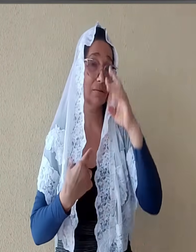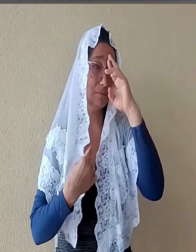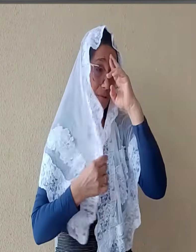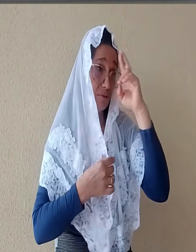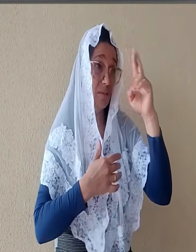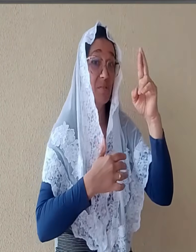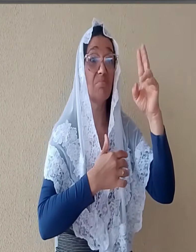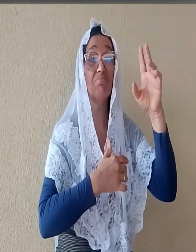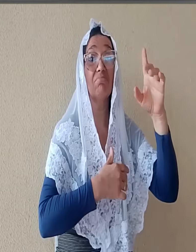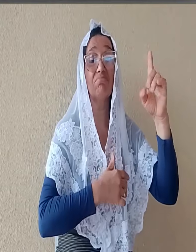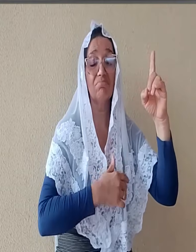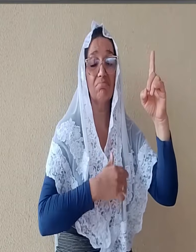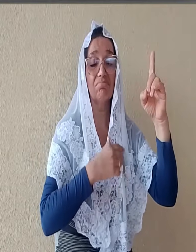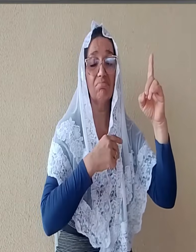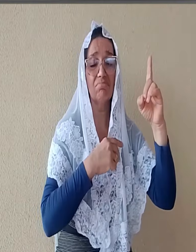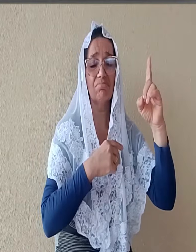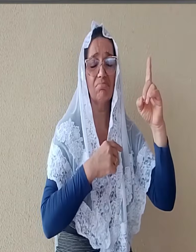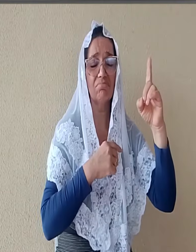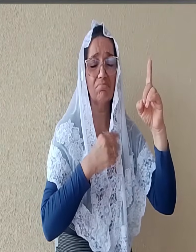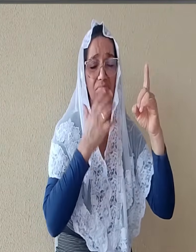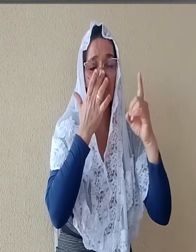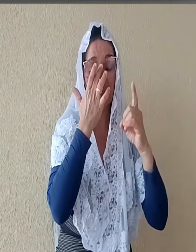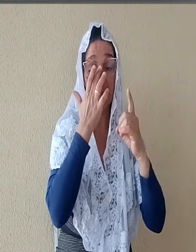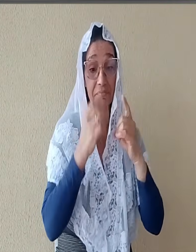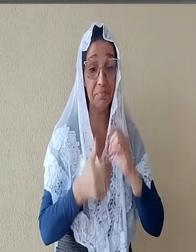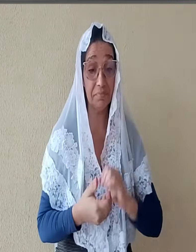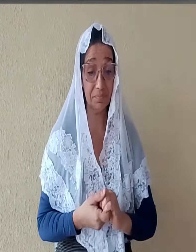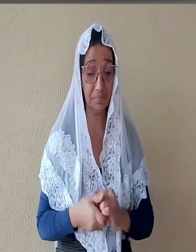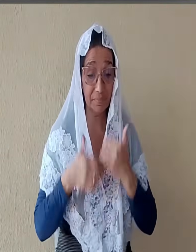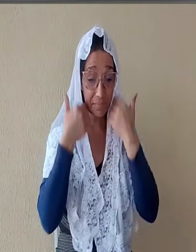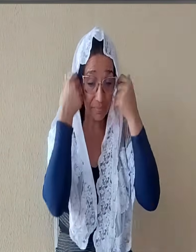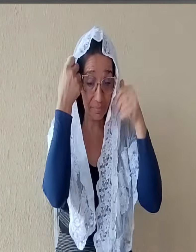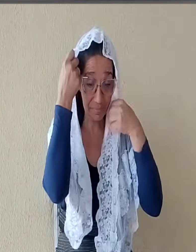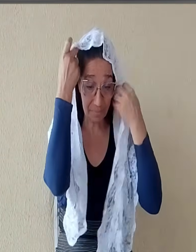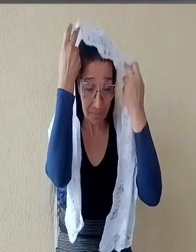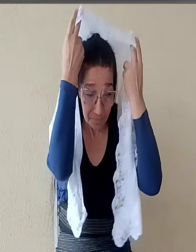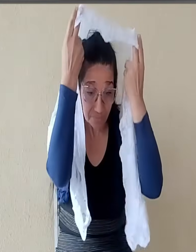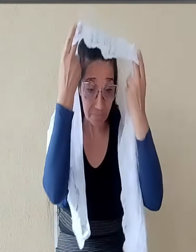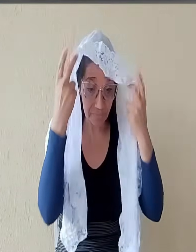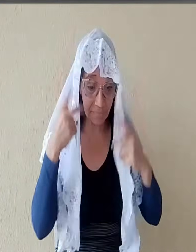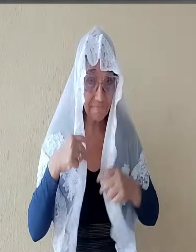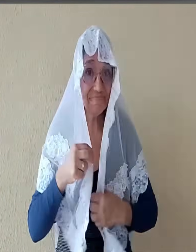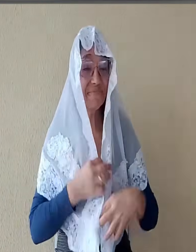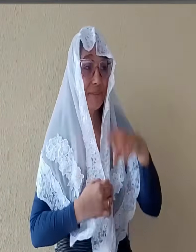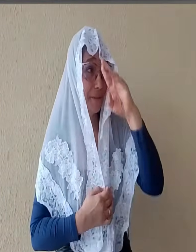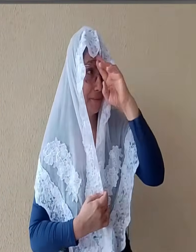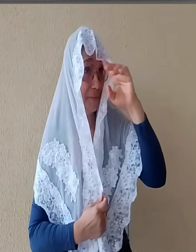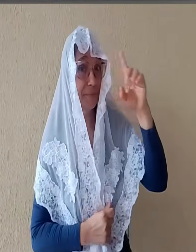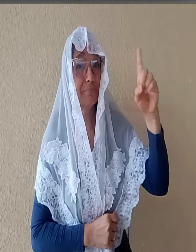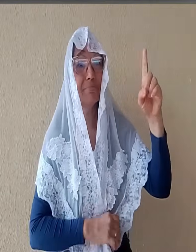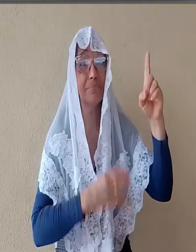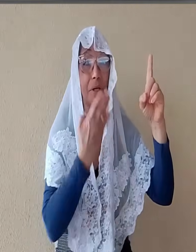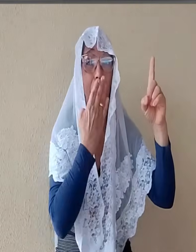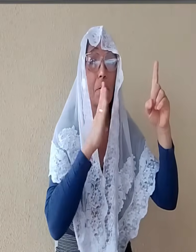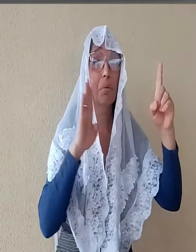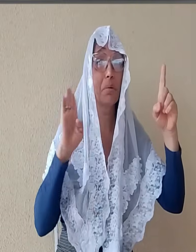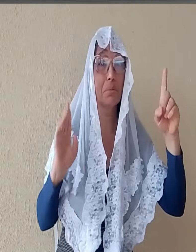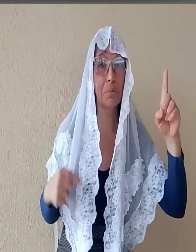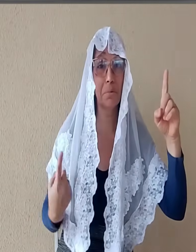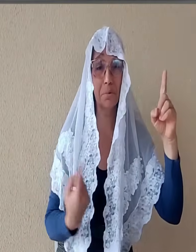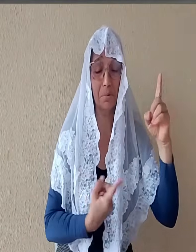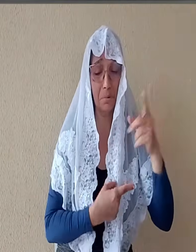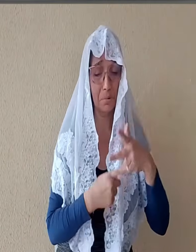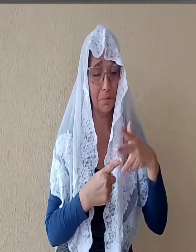já olhava a terra e já via o desespero daquele povo, né? Uns pediam para nascer de algum jeito, outros de